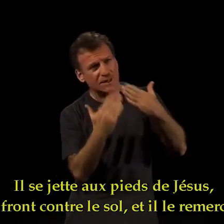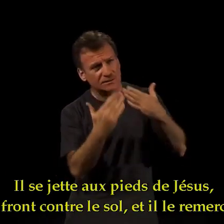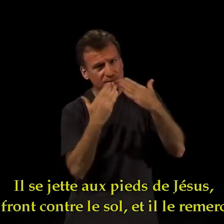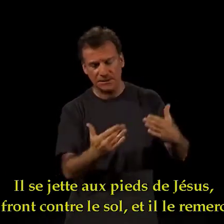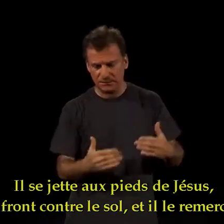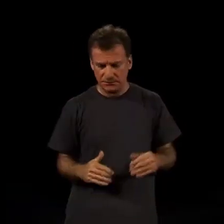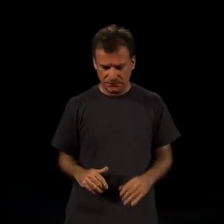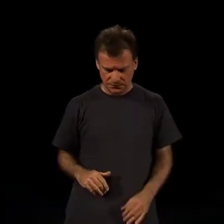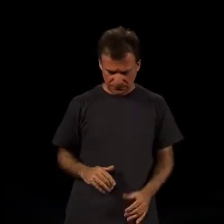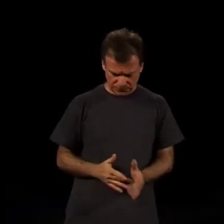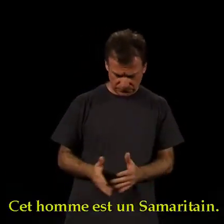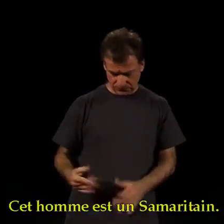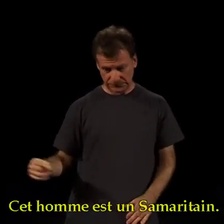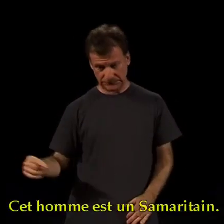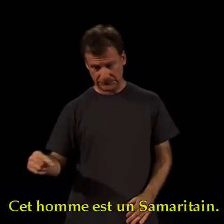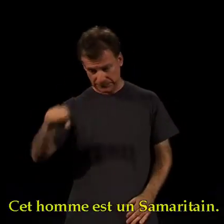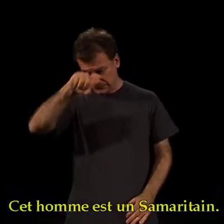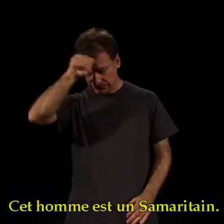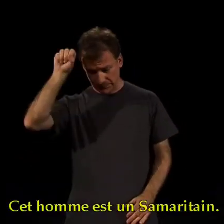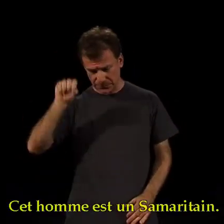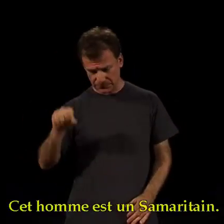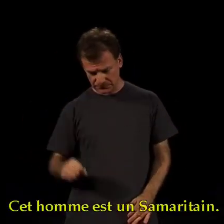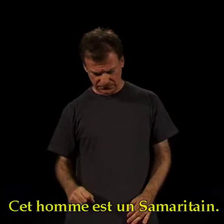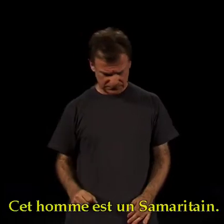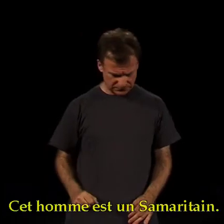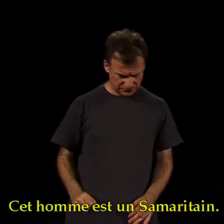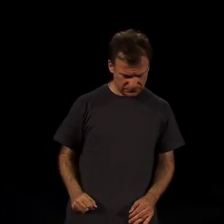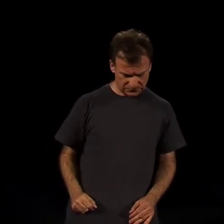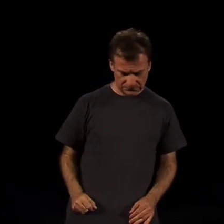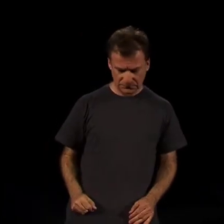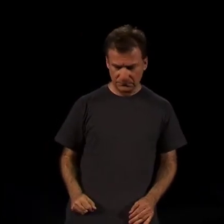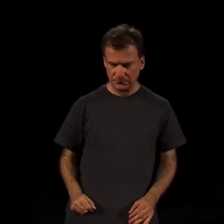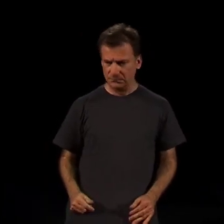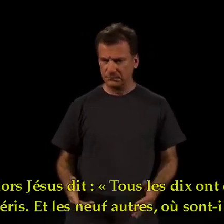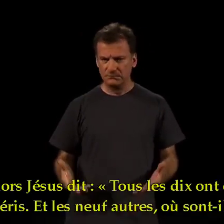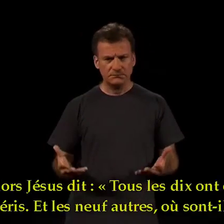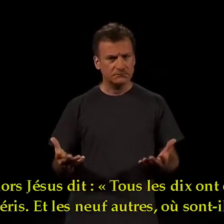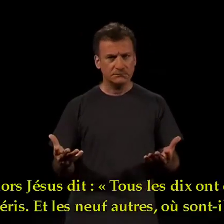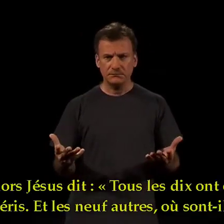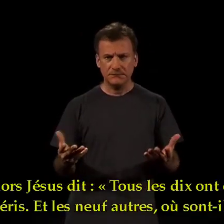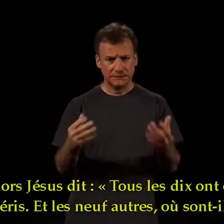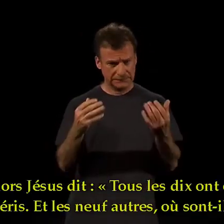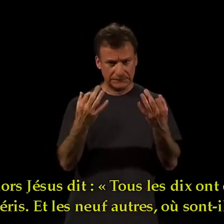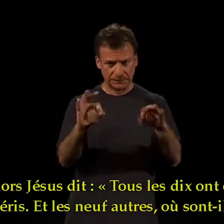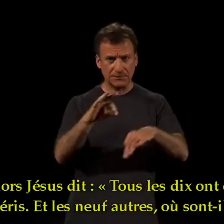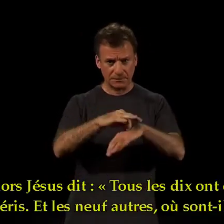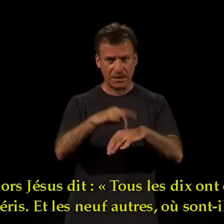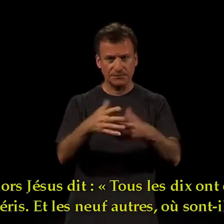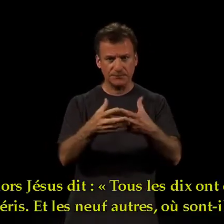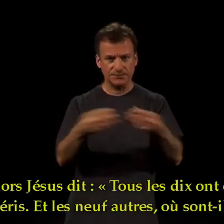le front contre le sol, et il le remercie. Cet homme est un Samaritain. Alors Jésus dit: «Tous les 10 ont